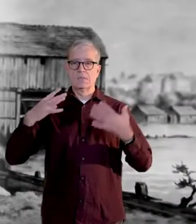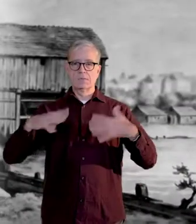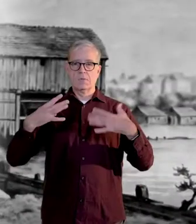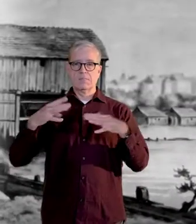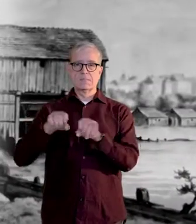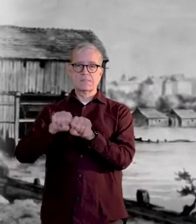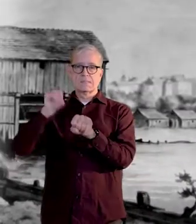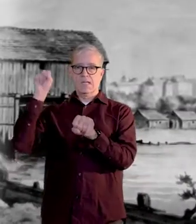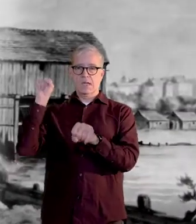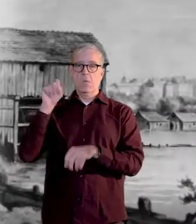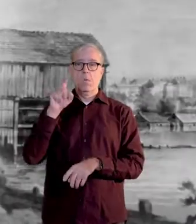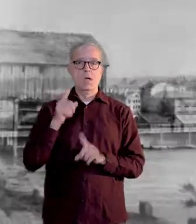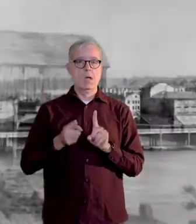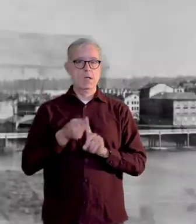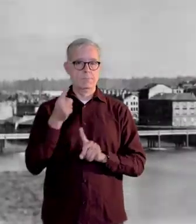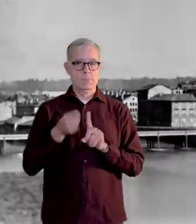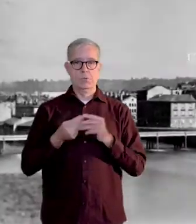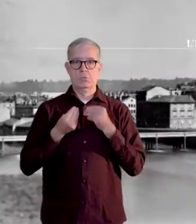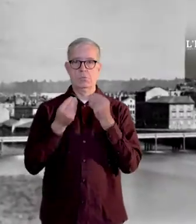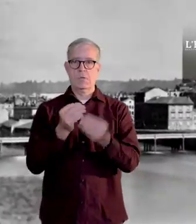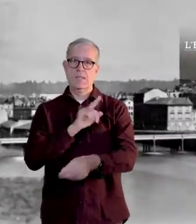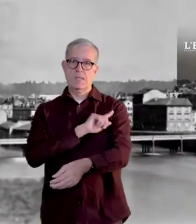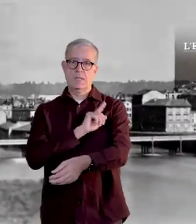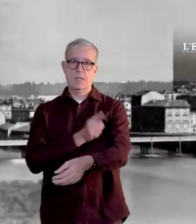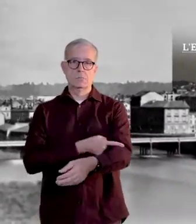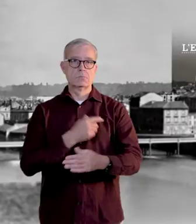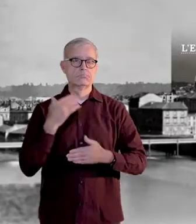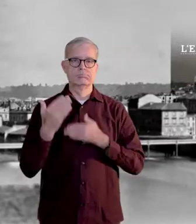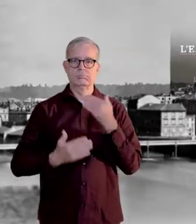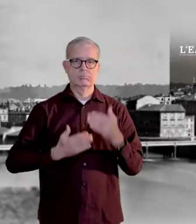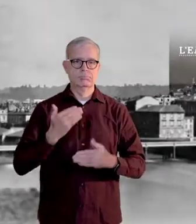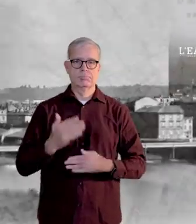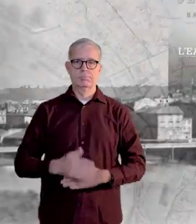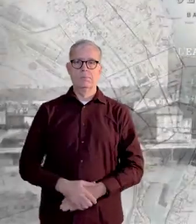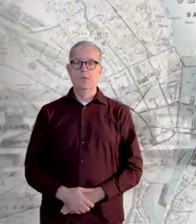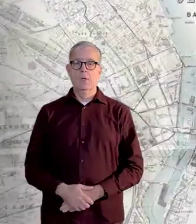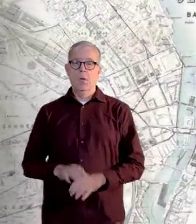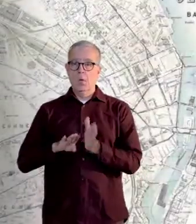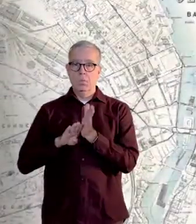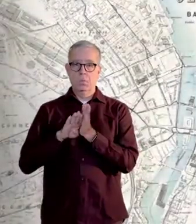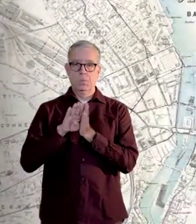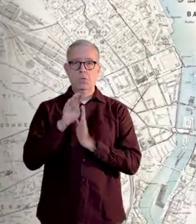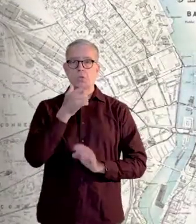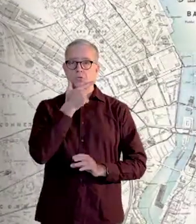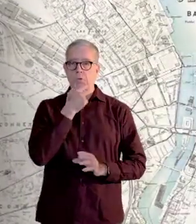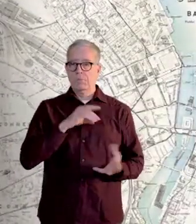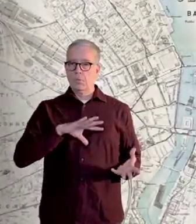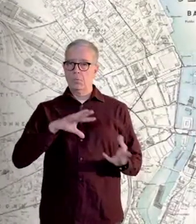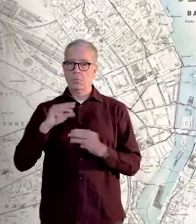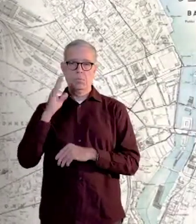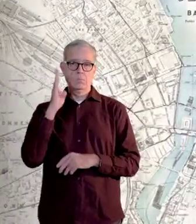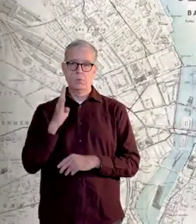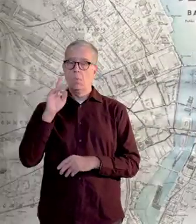Jusqu'à la fin du 19e siècle, l'eau, principale source d'énergie, était vecteur de progrès. En plein essor, Genève se développait de